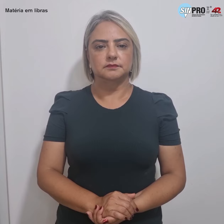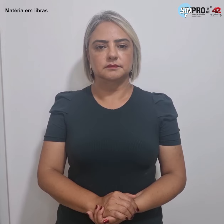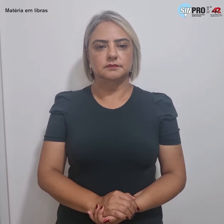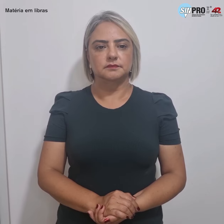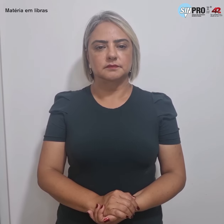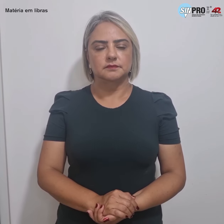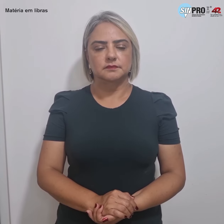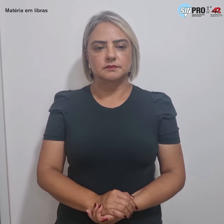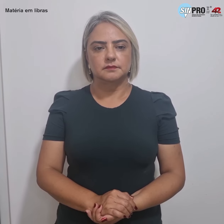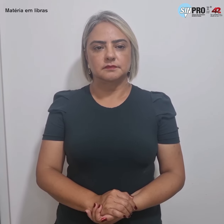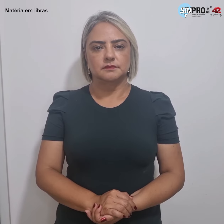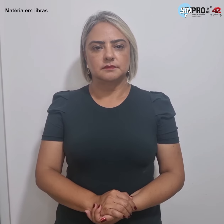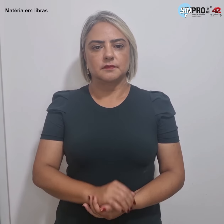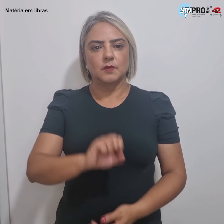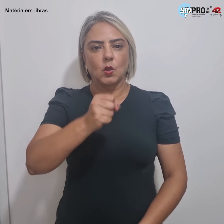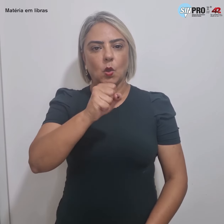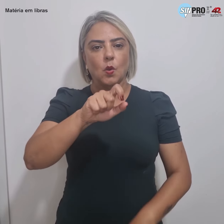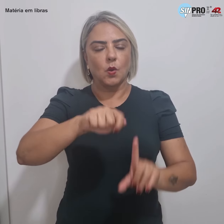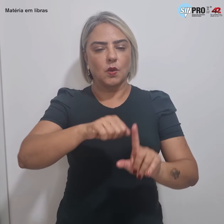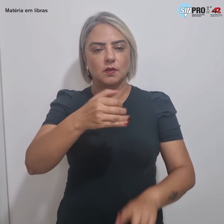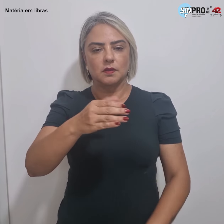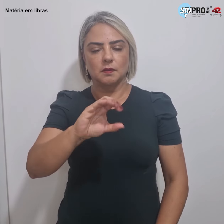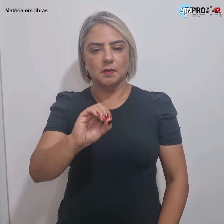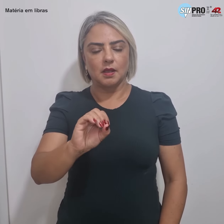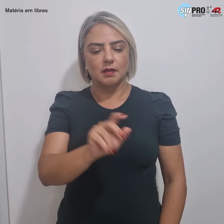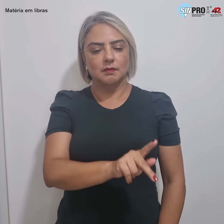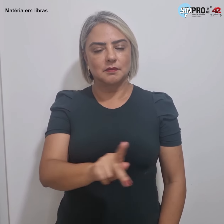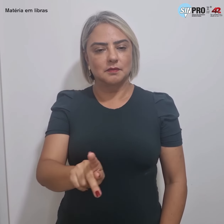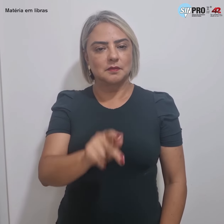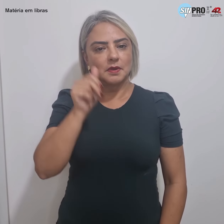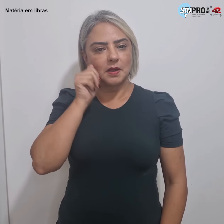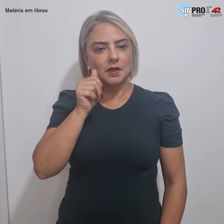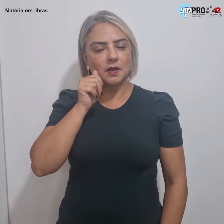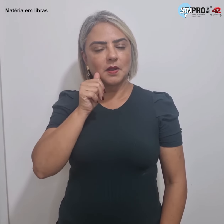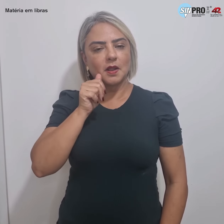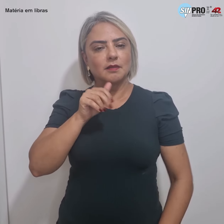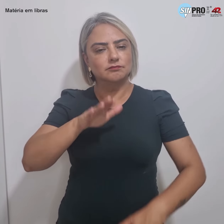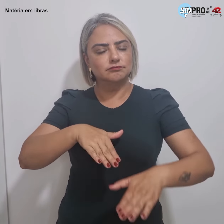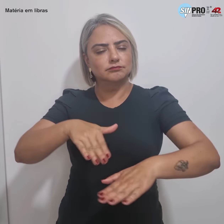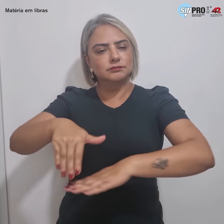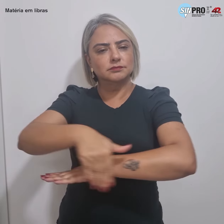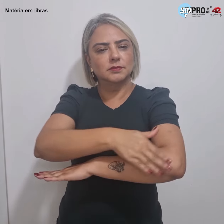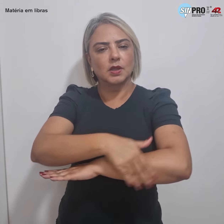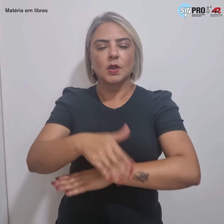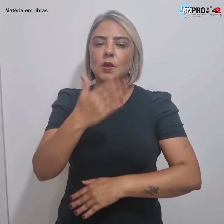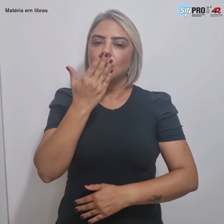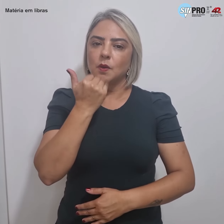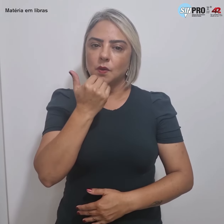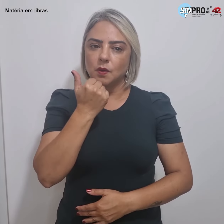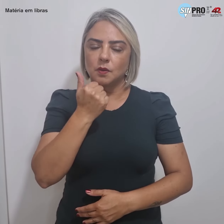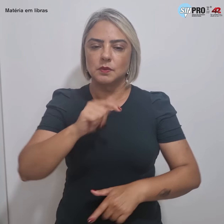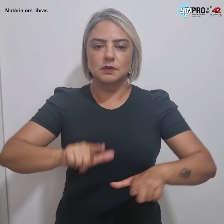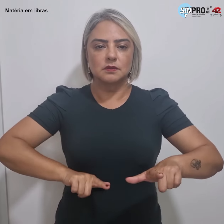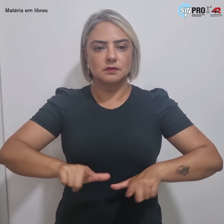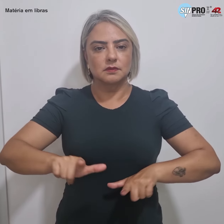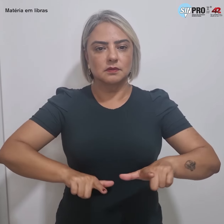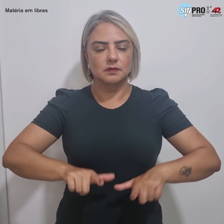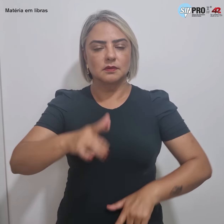8 de março, professoras vão às ruas por comida, emprego, saúde e